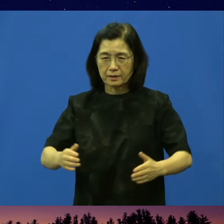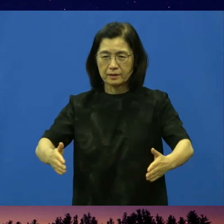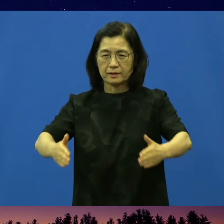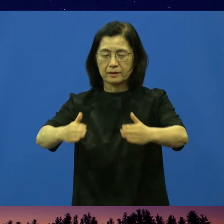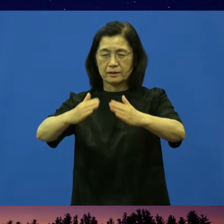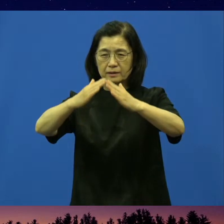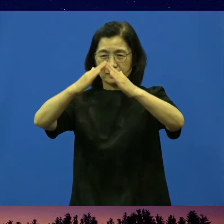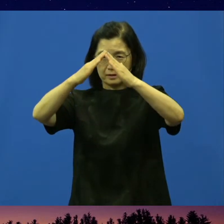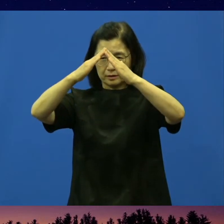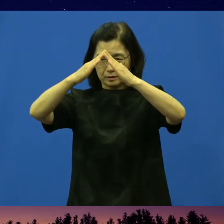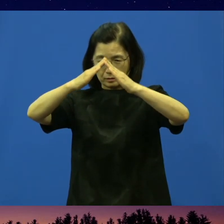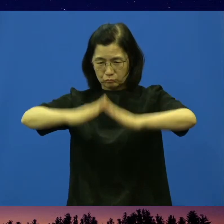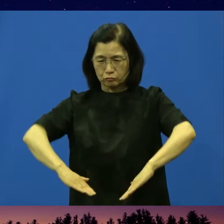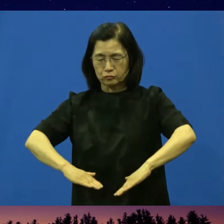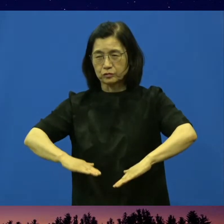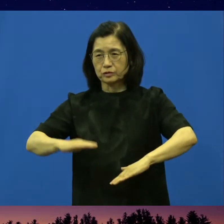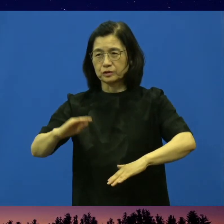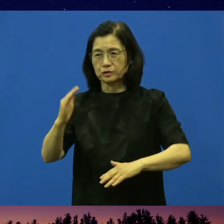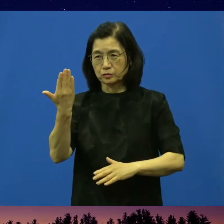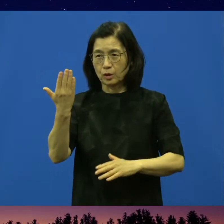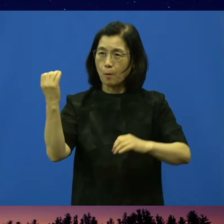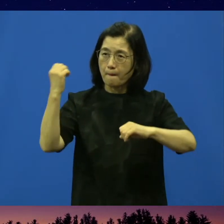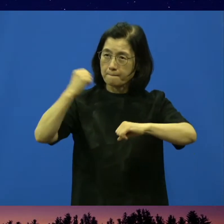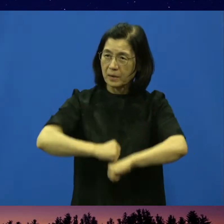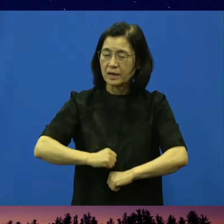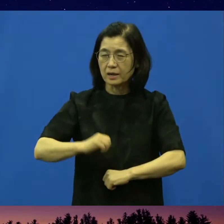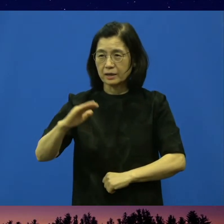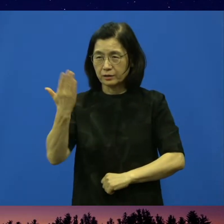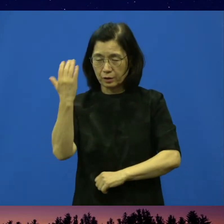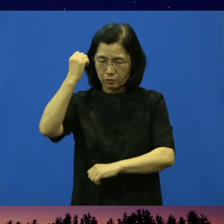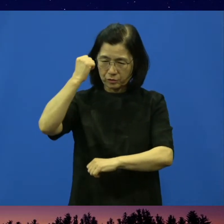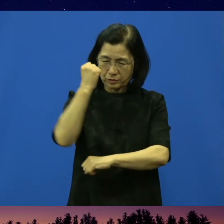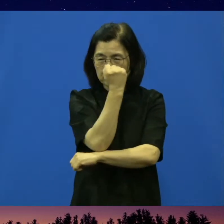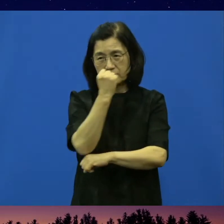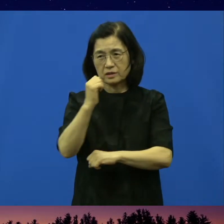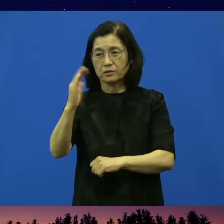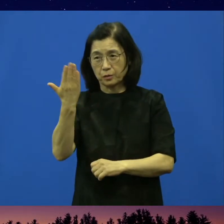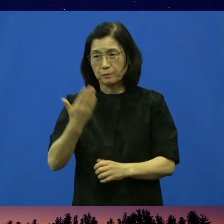이게 흔들리리라고는 꿈에도 생각하는데 흔들리는 거예요.